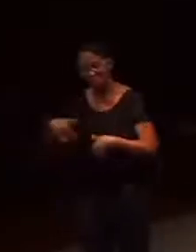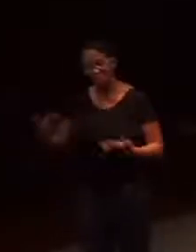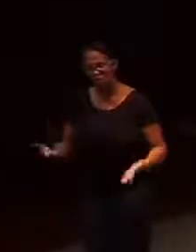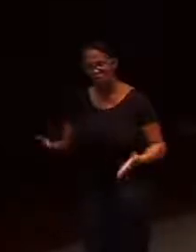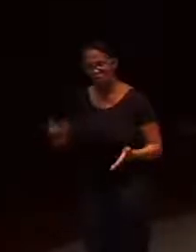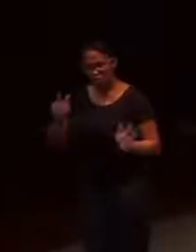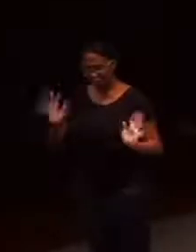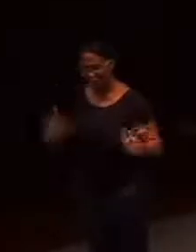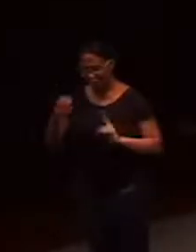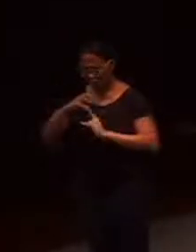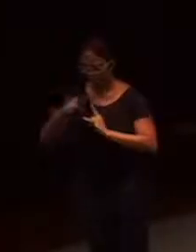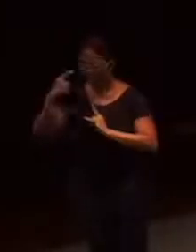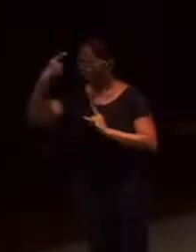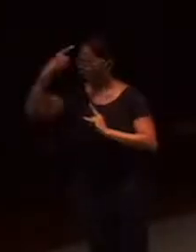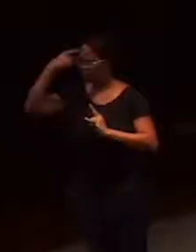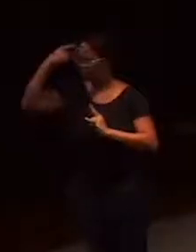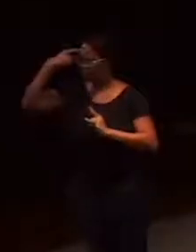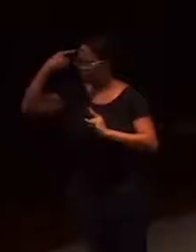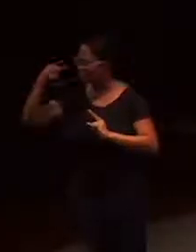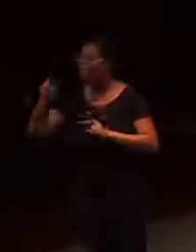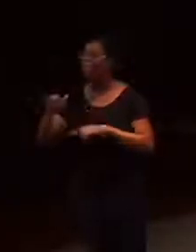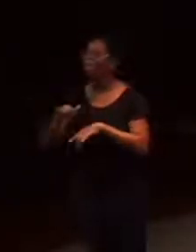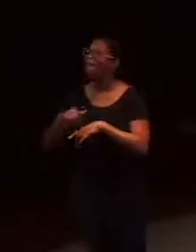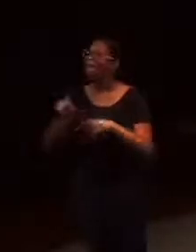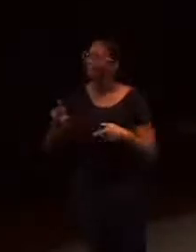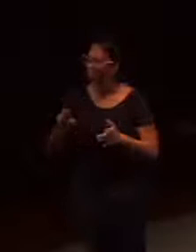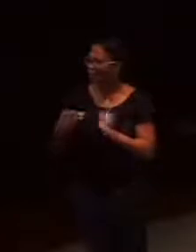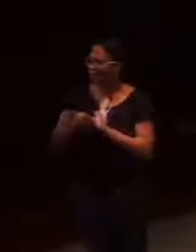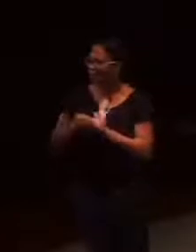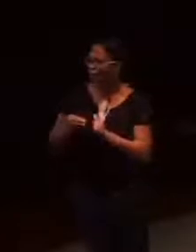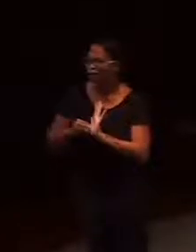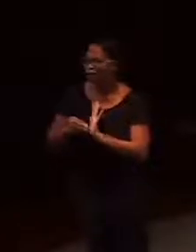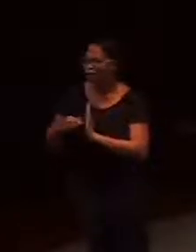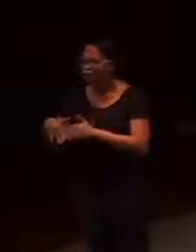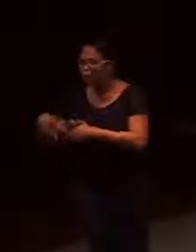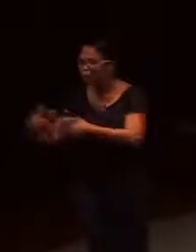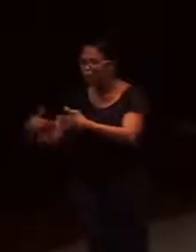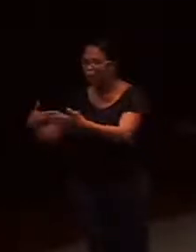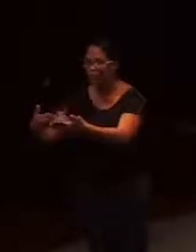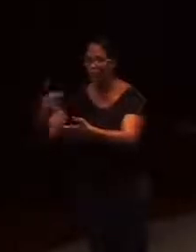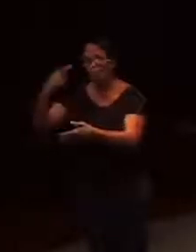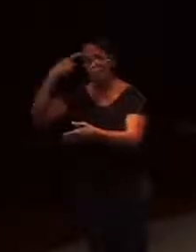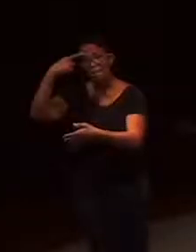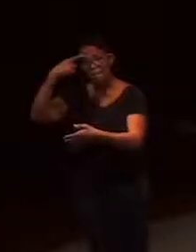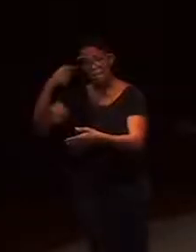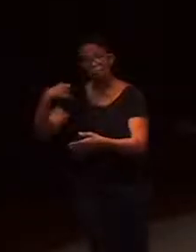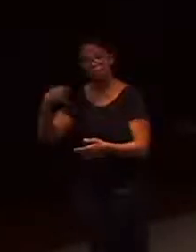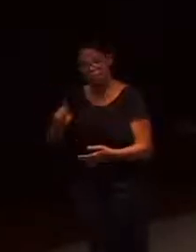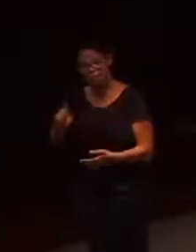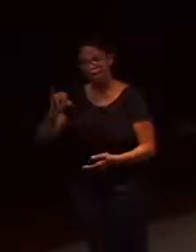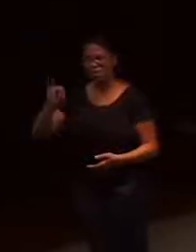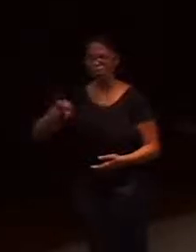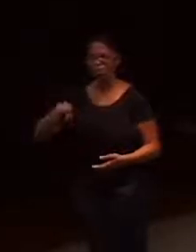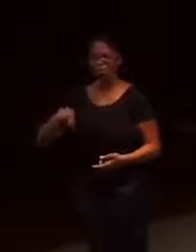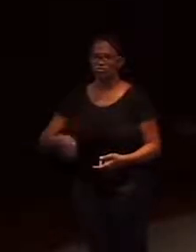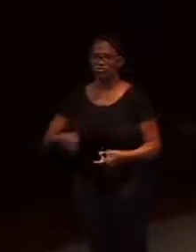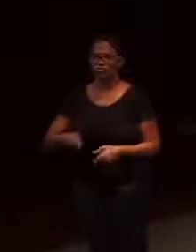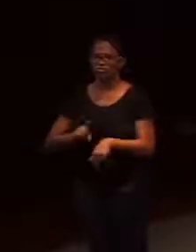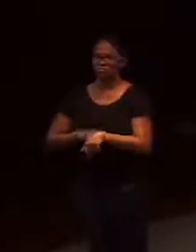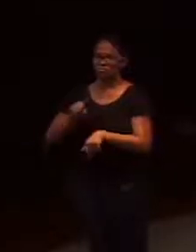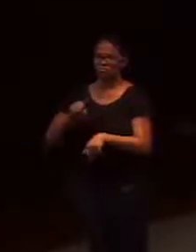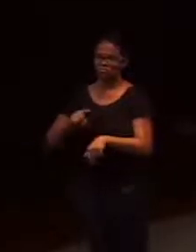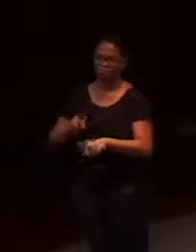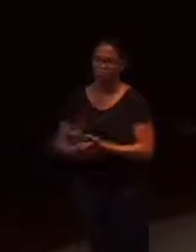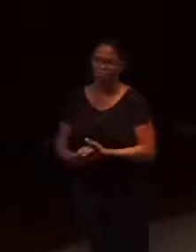está repensando algumas das questões que são caras para nós, que são importantes para nós. O